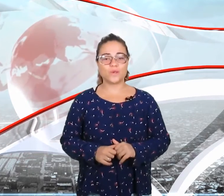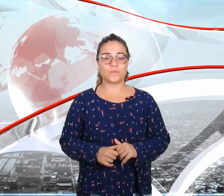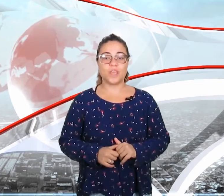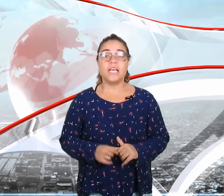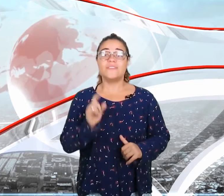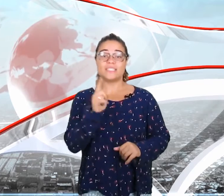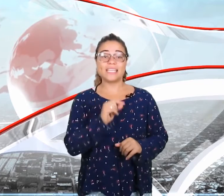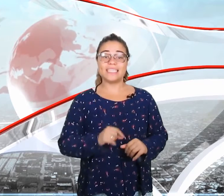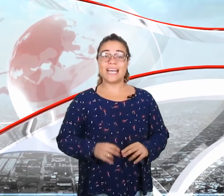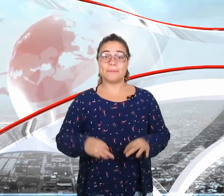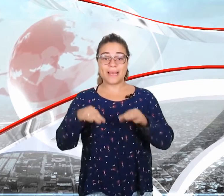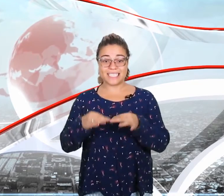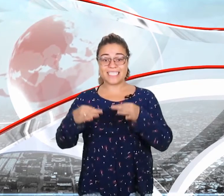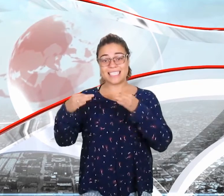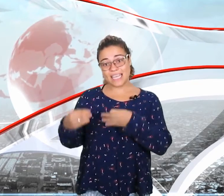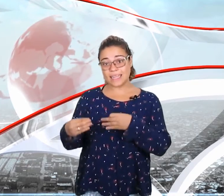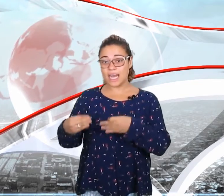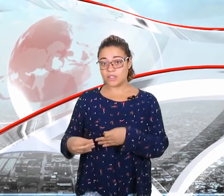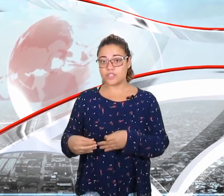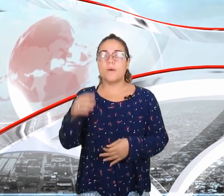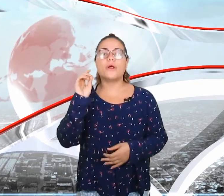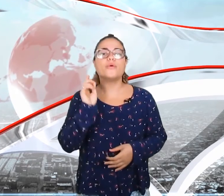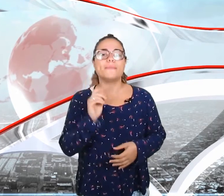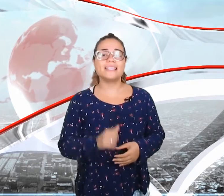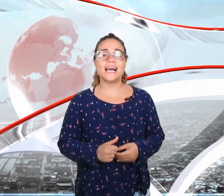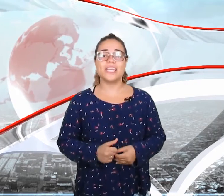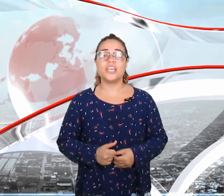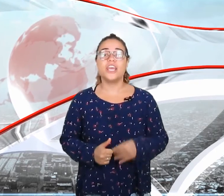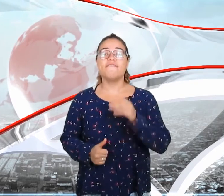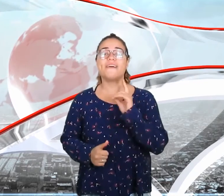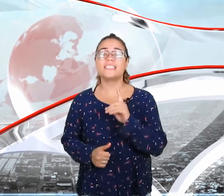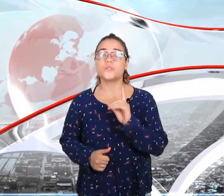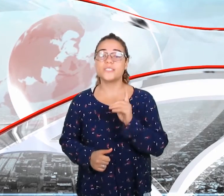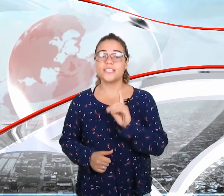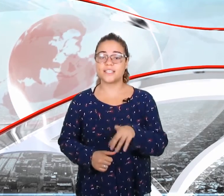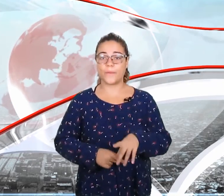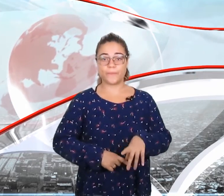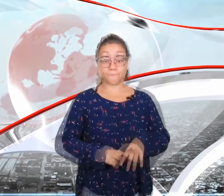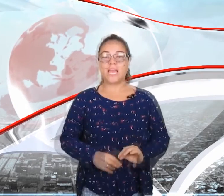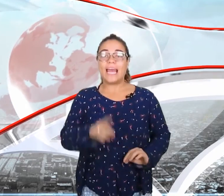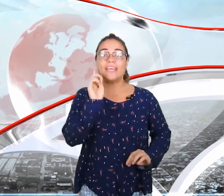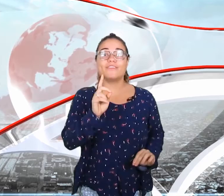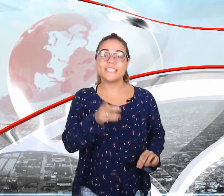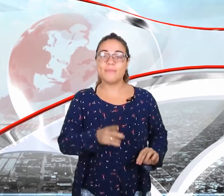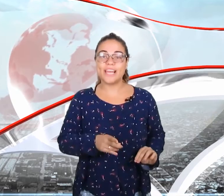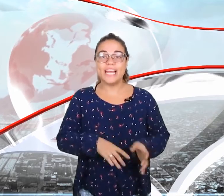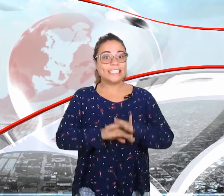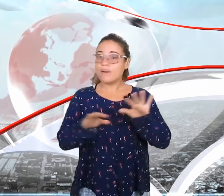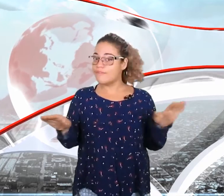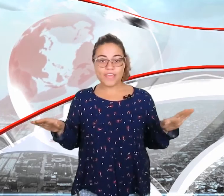Idoso. Se você tem idade a partir de 60 anos, procure Marceline e faça a sua inscrição. E você, mulher, não fique